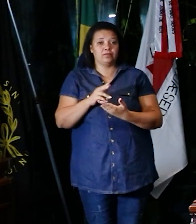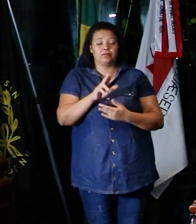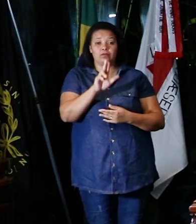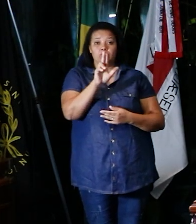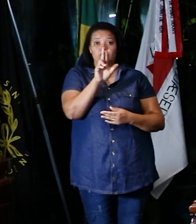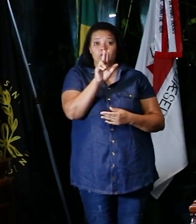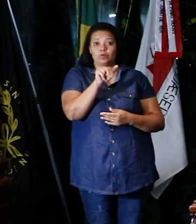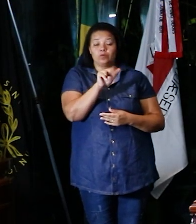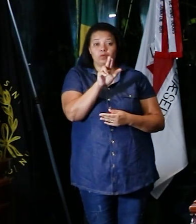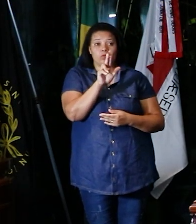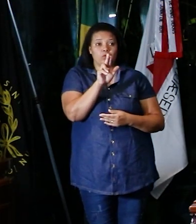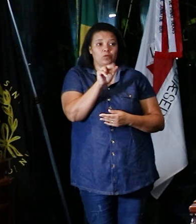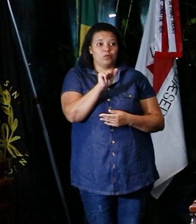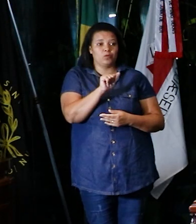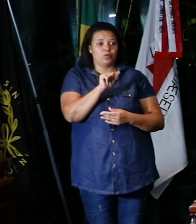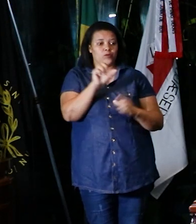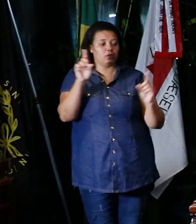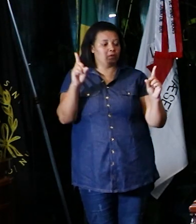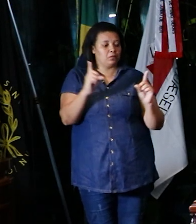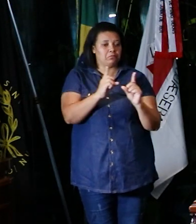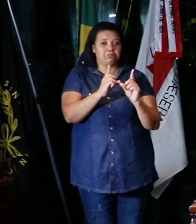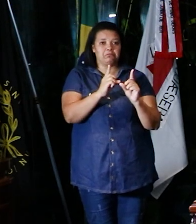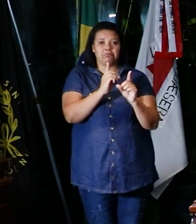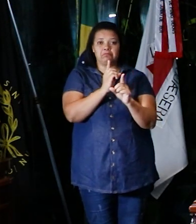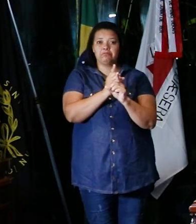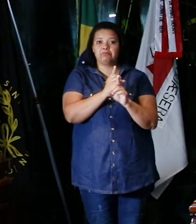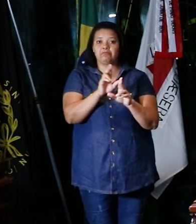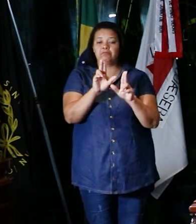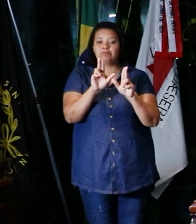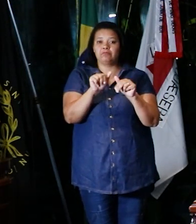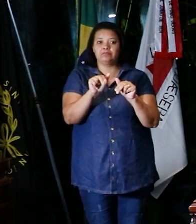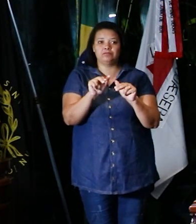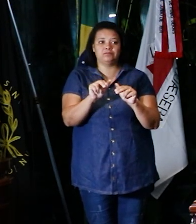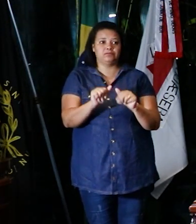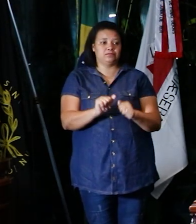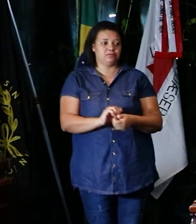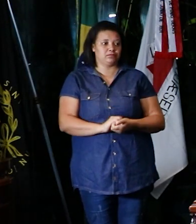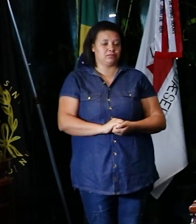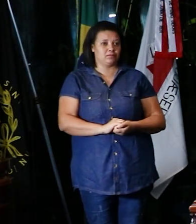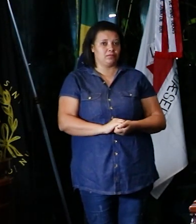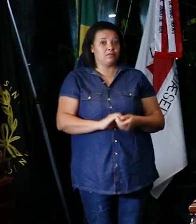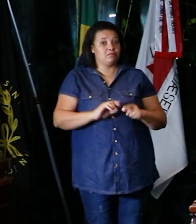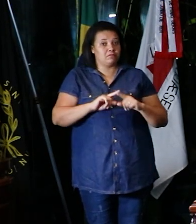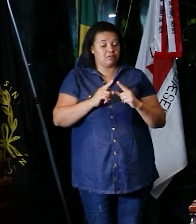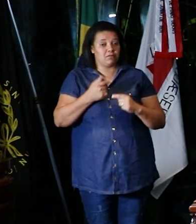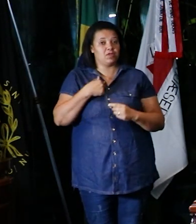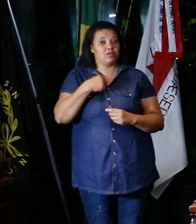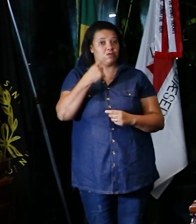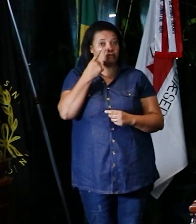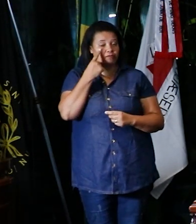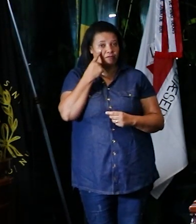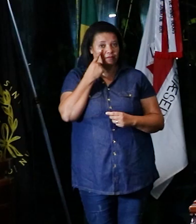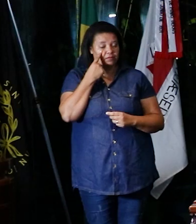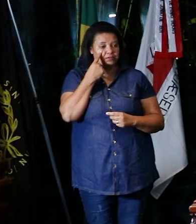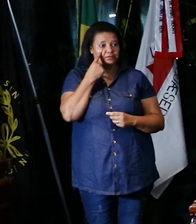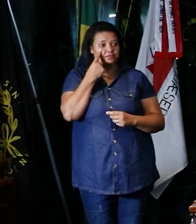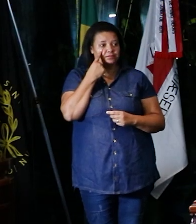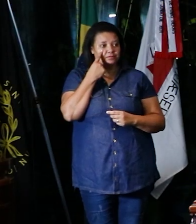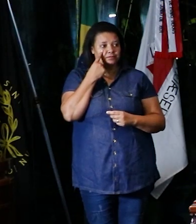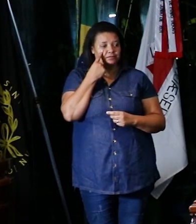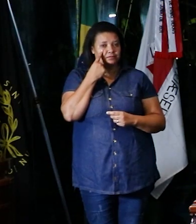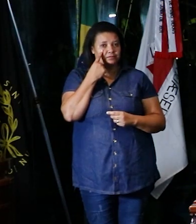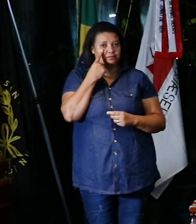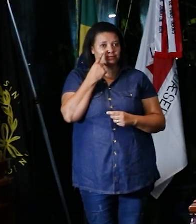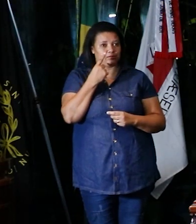Nunca estive pessoalmente com Drummond. Agora, o que eu vi, e foi...